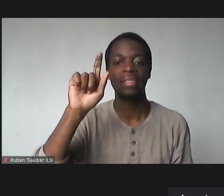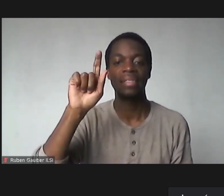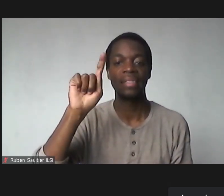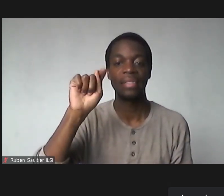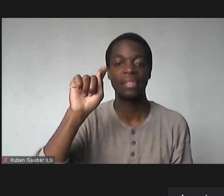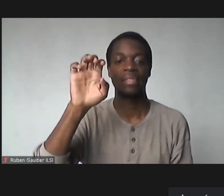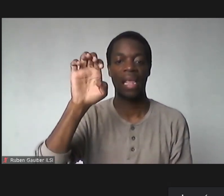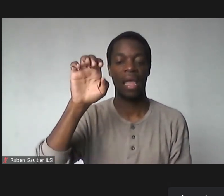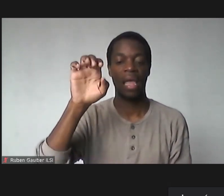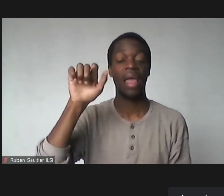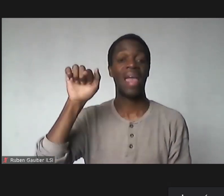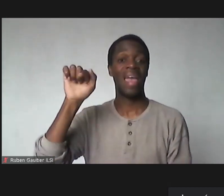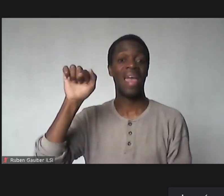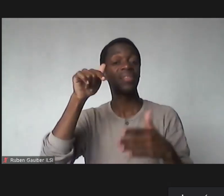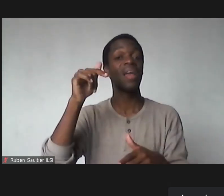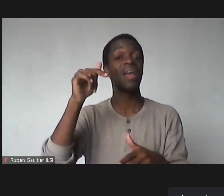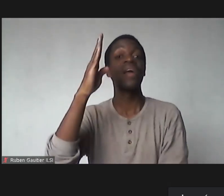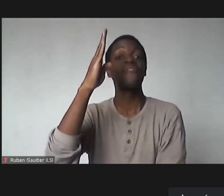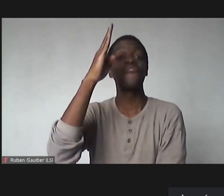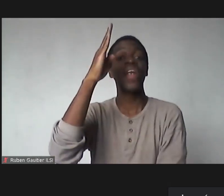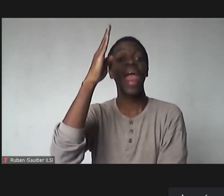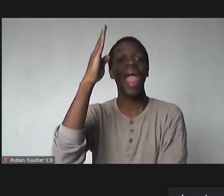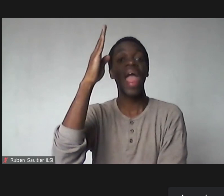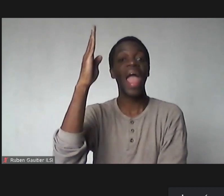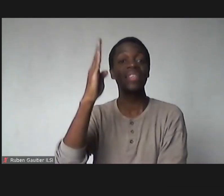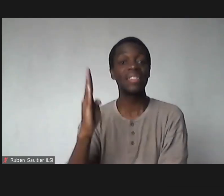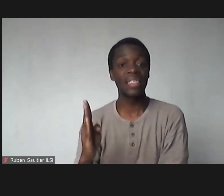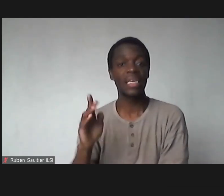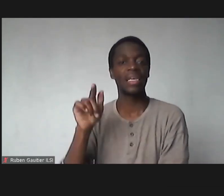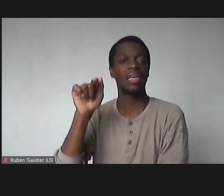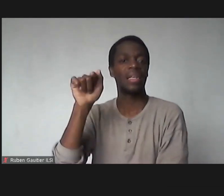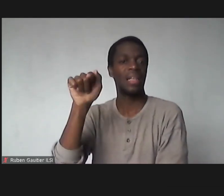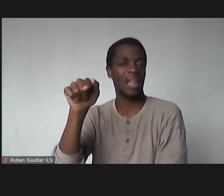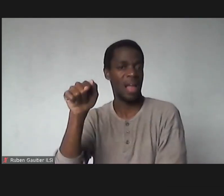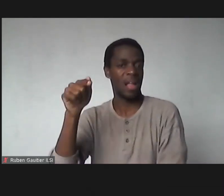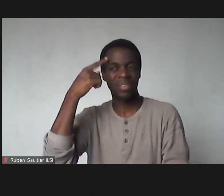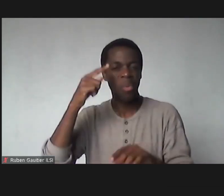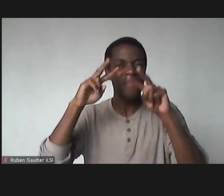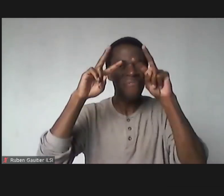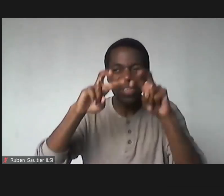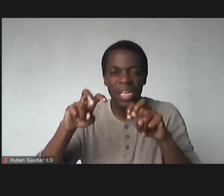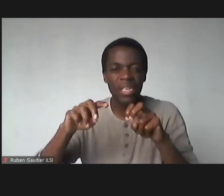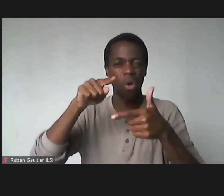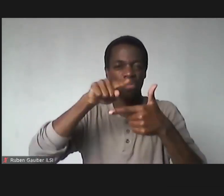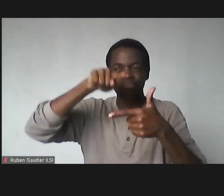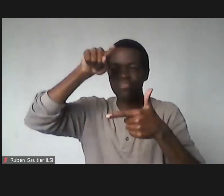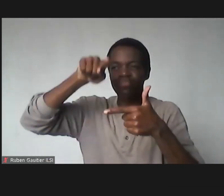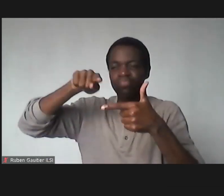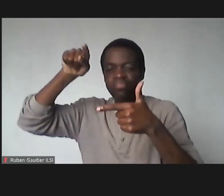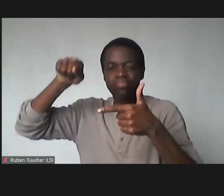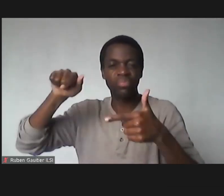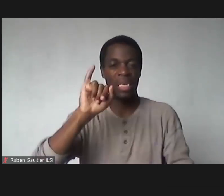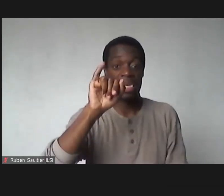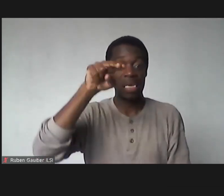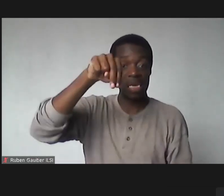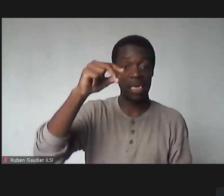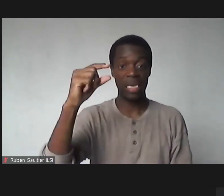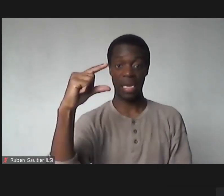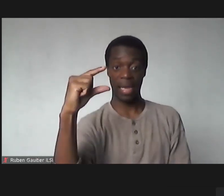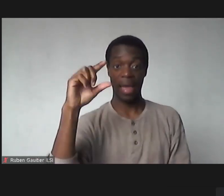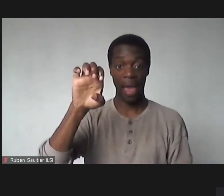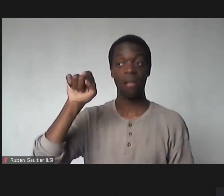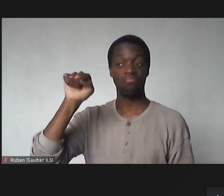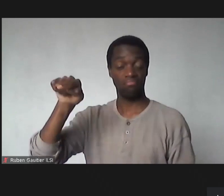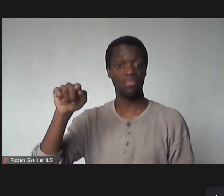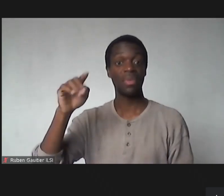Instituto Brasilero de Geografía y Estadística, IBGE. Trabaja con personas con discapacidad y es representante de